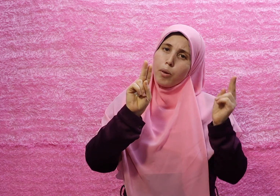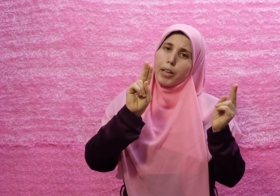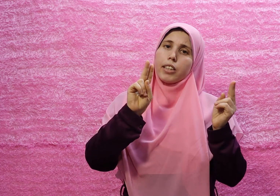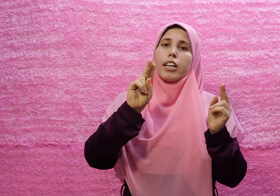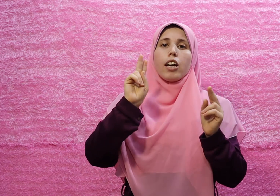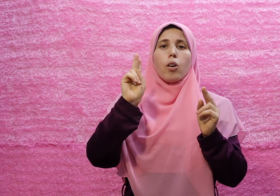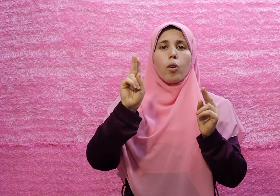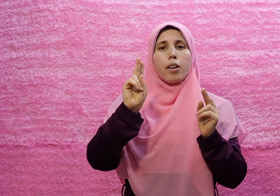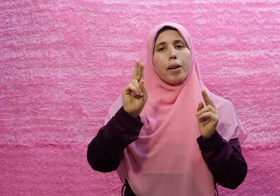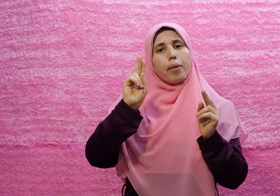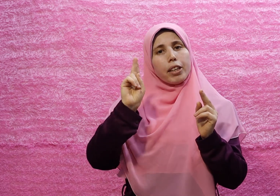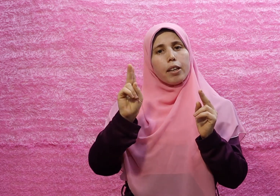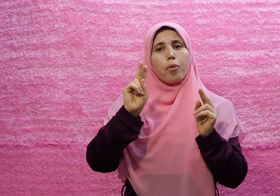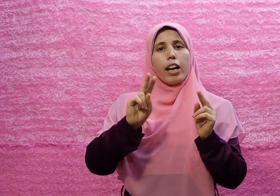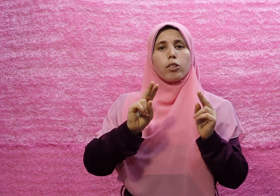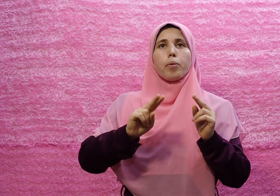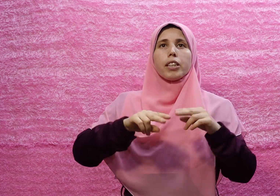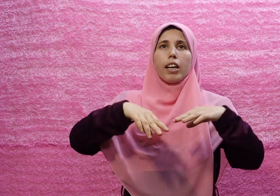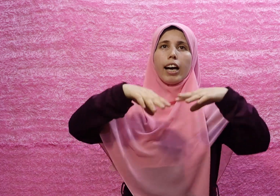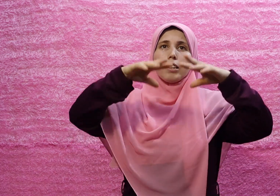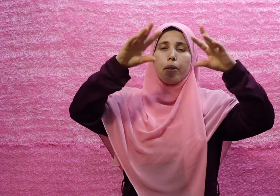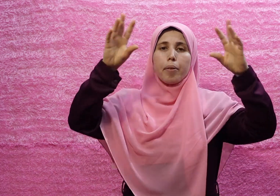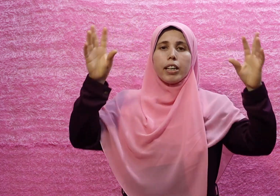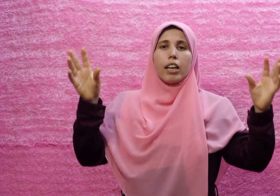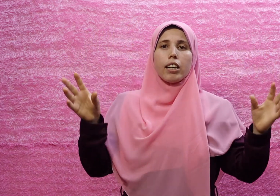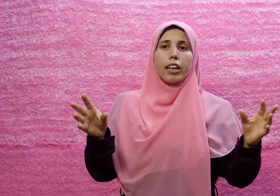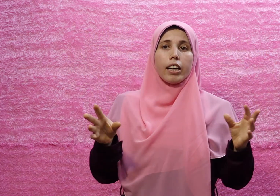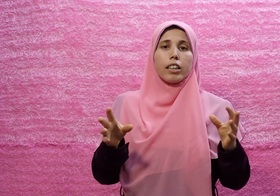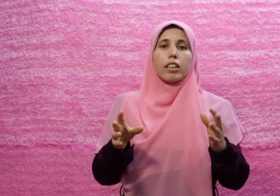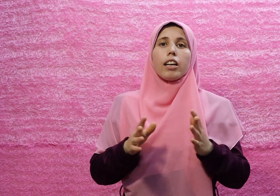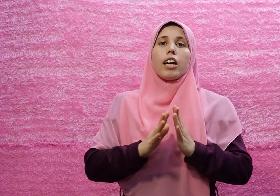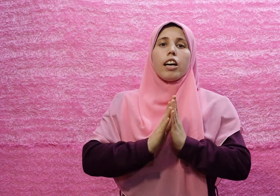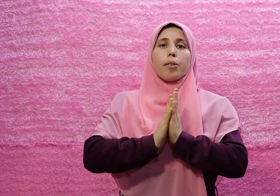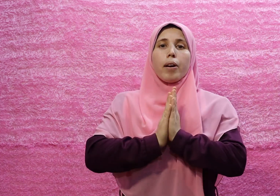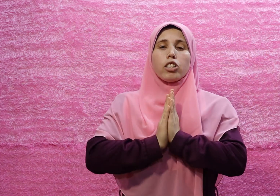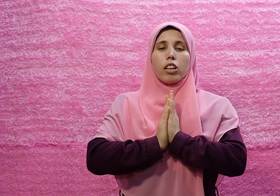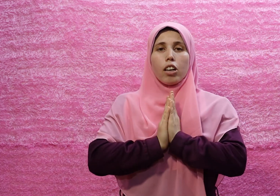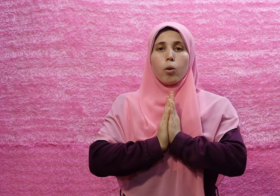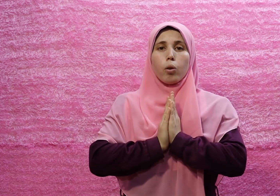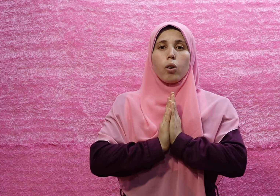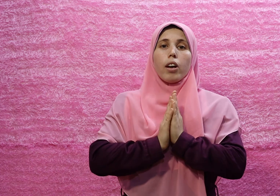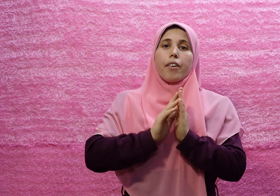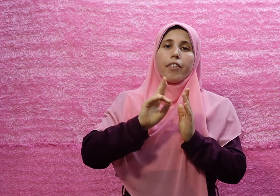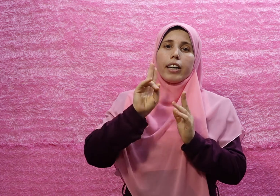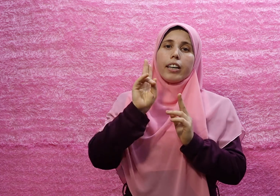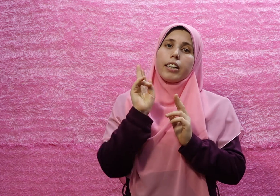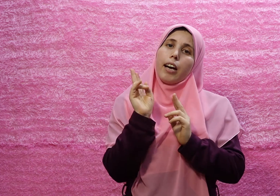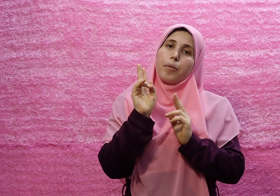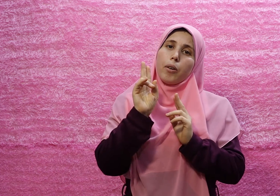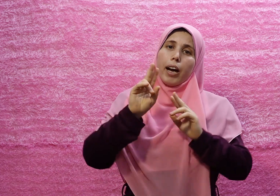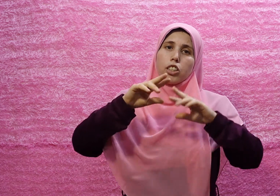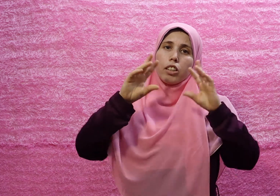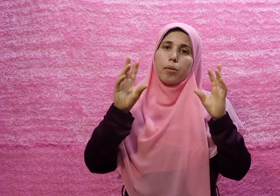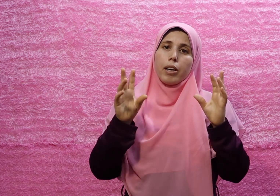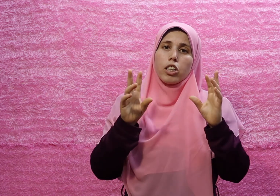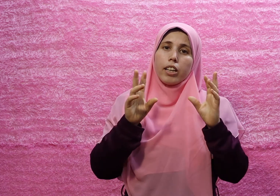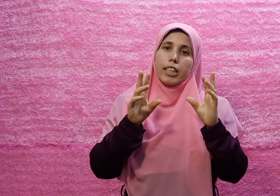وبنت، كل مره بتجيب ولد وبنت لحد ما بقينا البشر ده كله. فيعملوا بقى عشان البشر